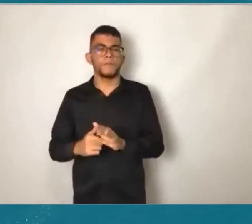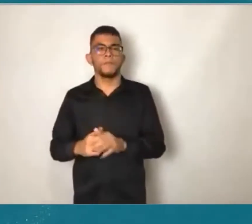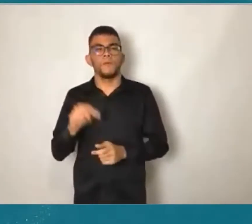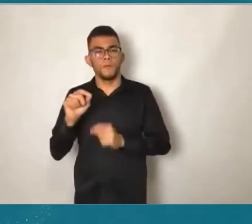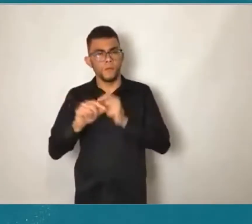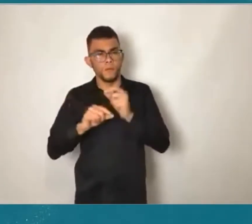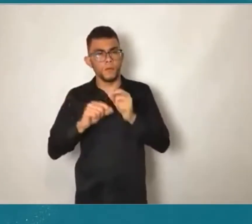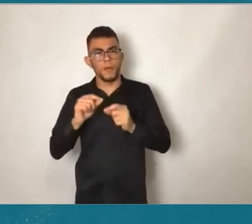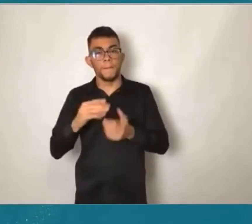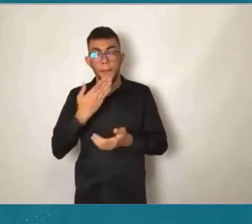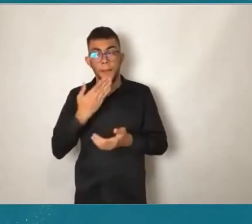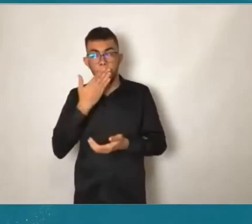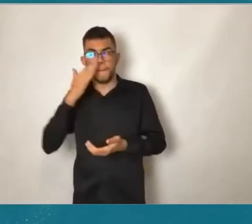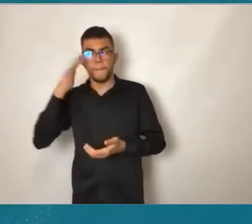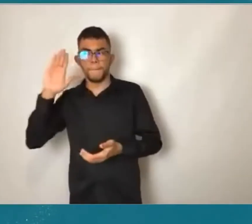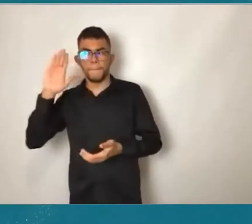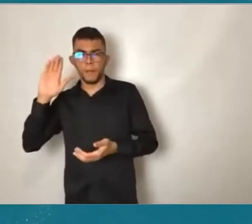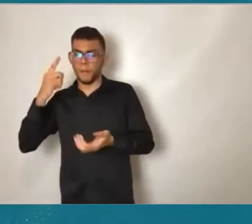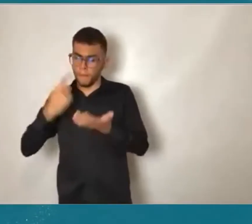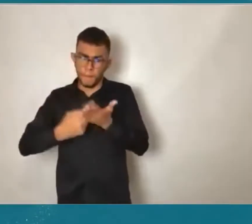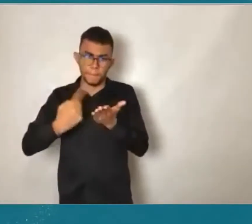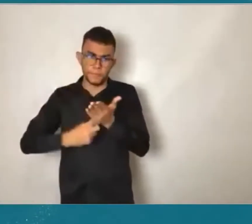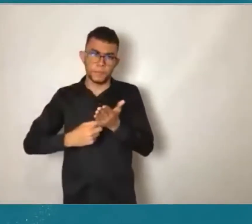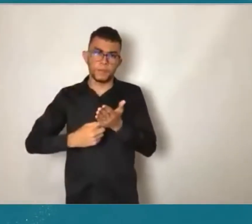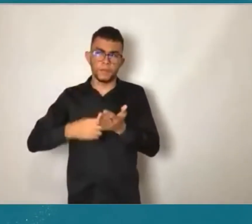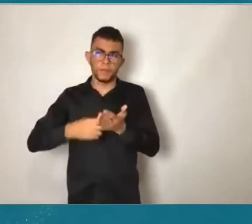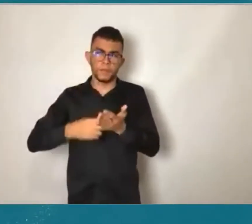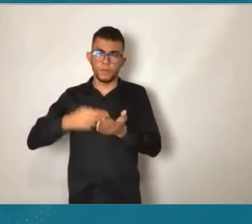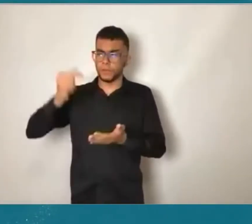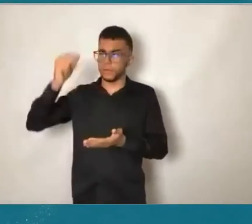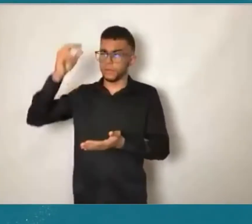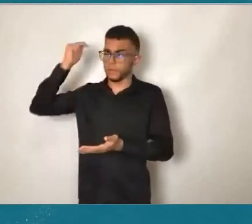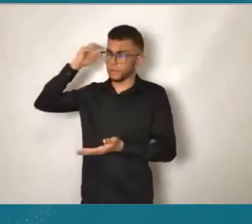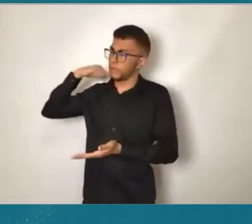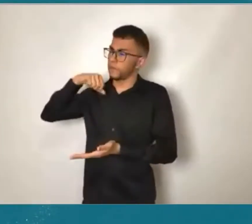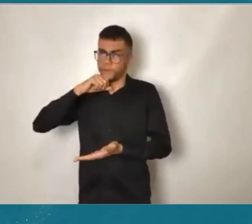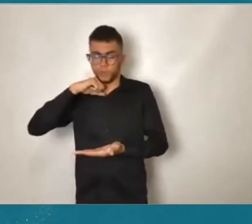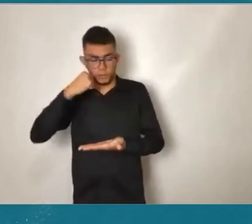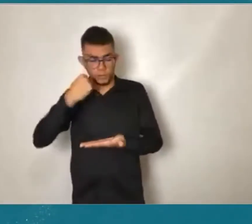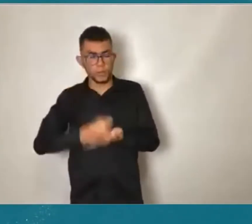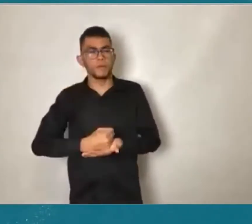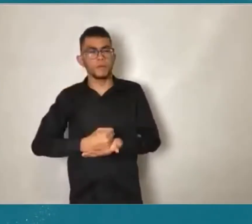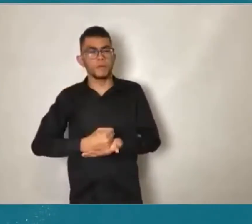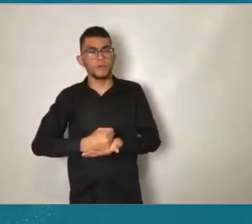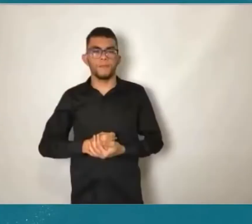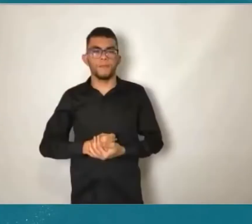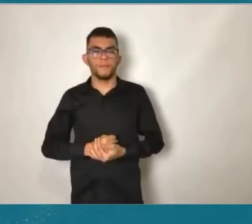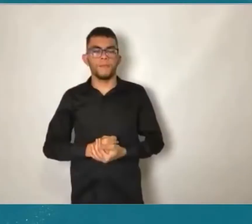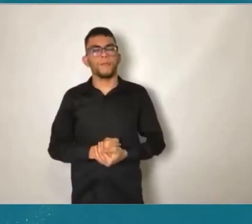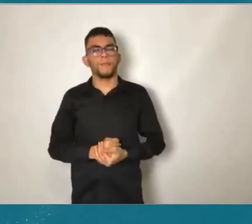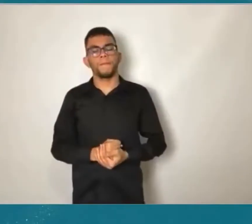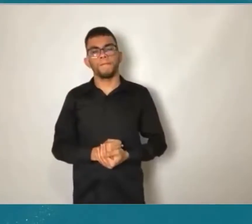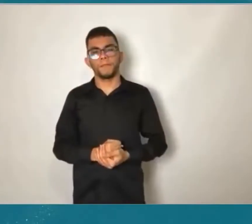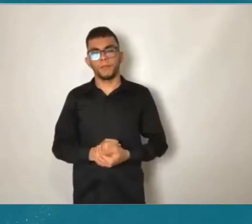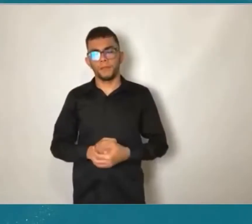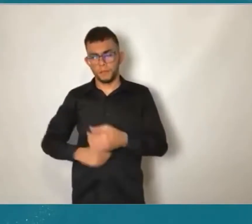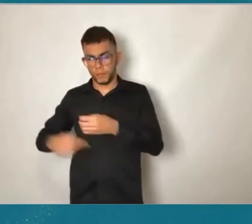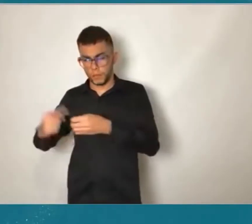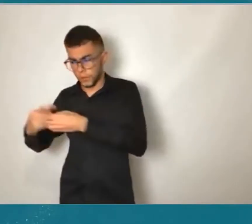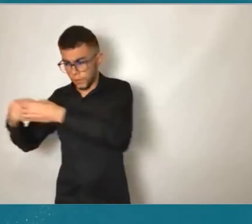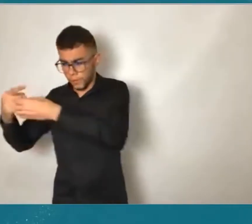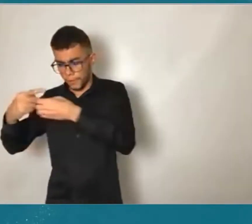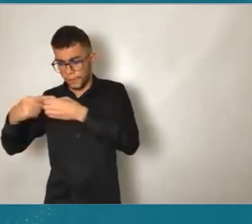elas virão e pousarão todas nos vales profundos, nas fendas das rochas, em todos os espinhos, em todos